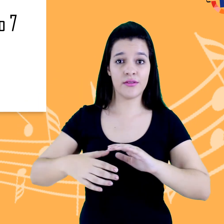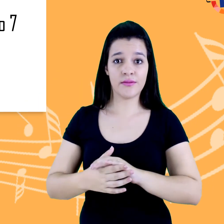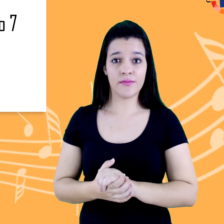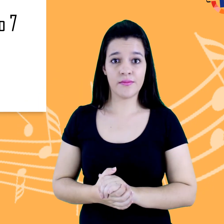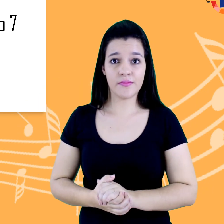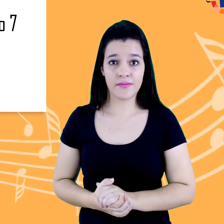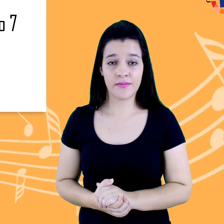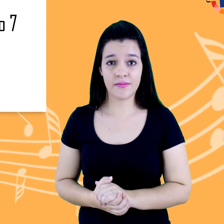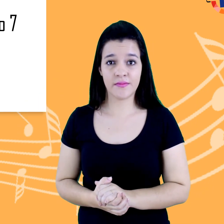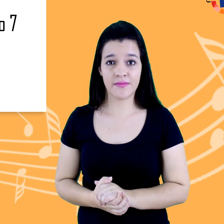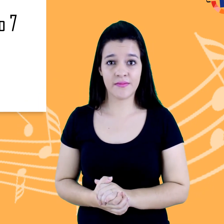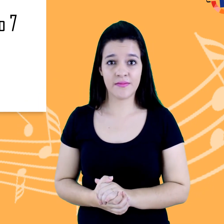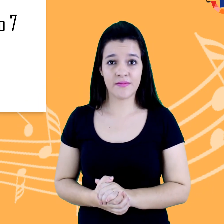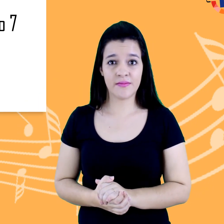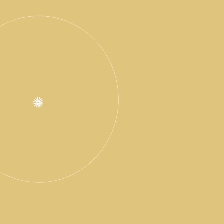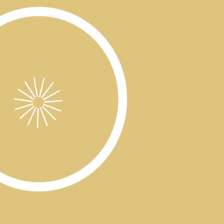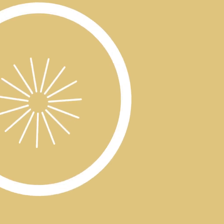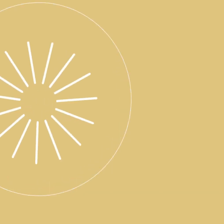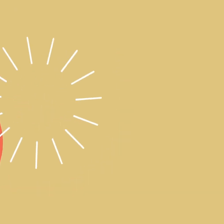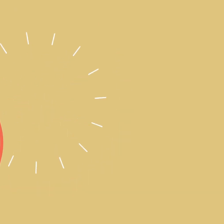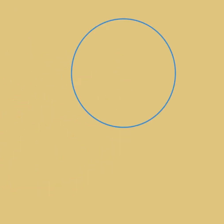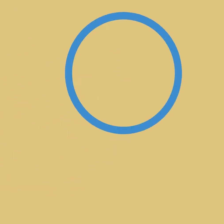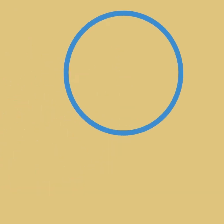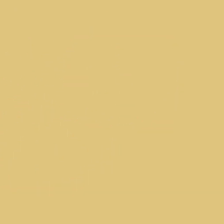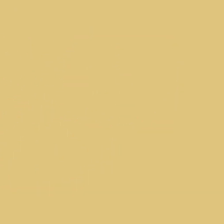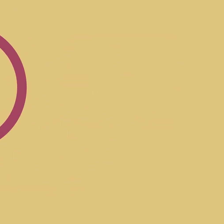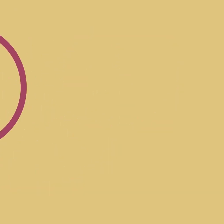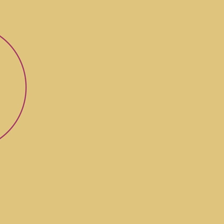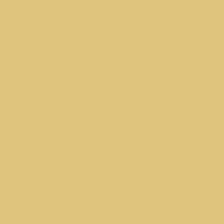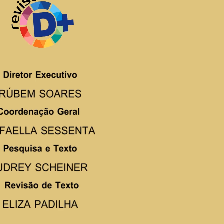Zona Azul.